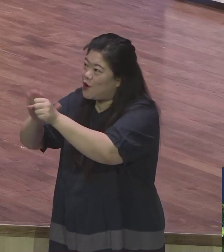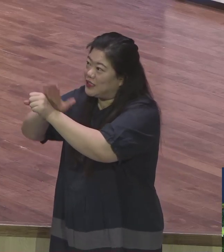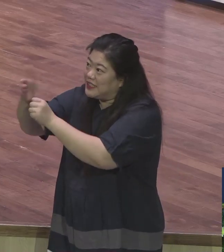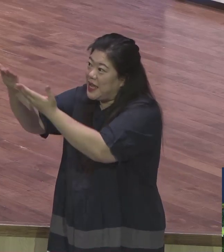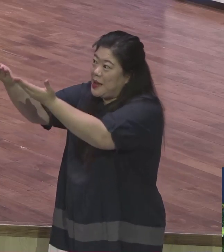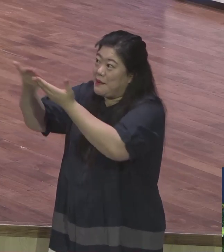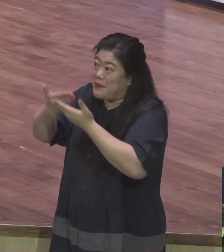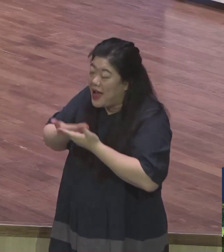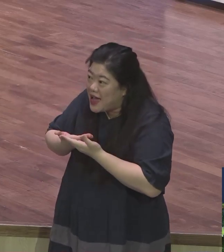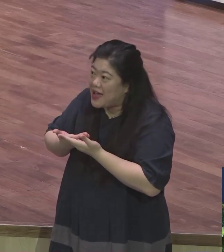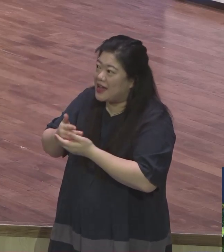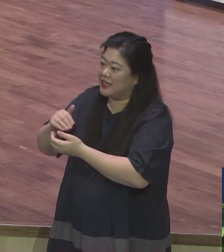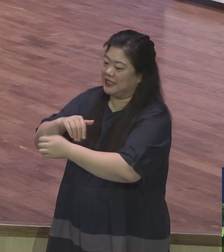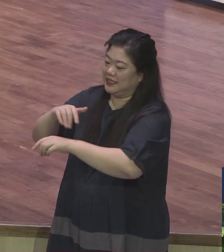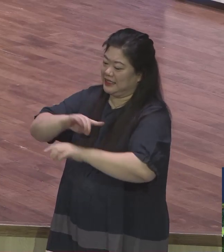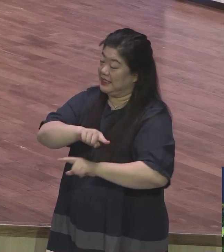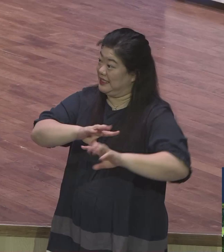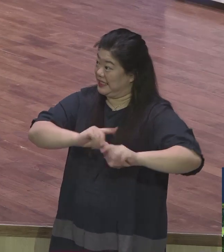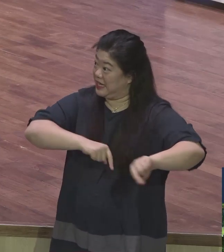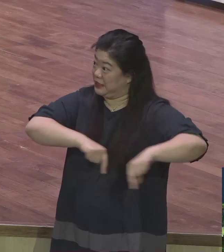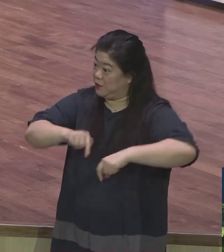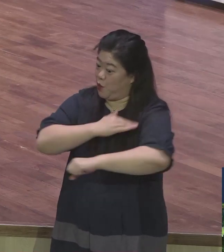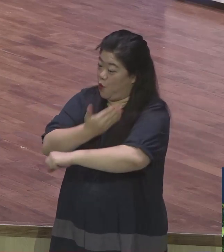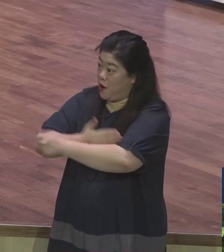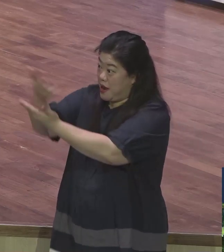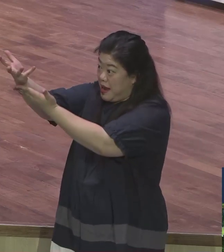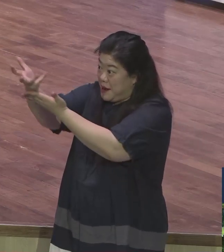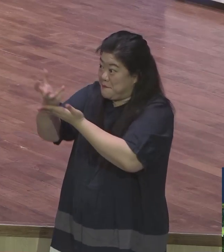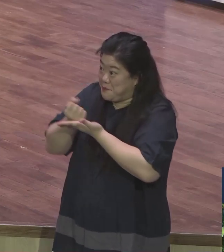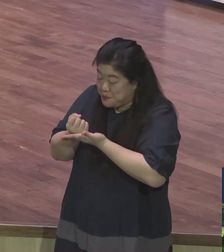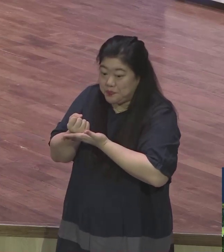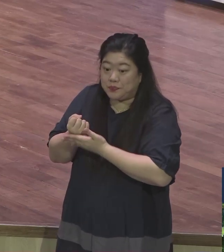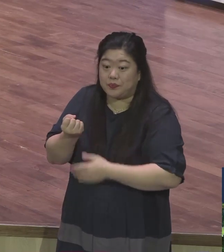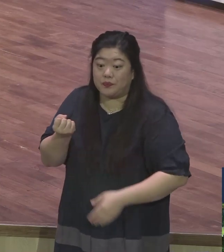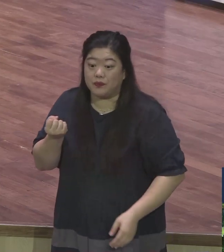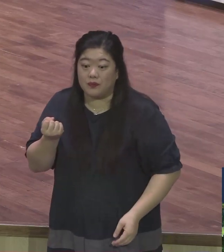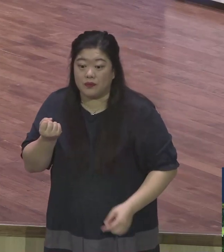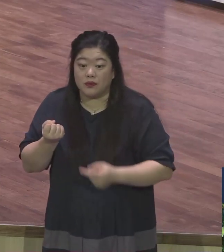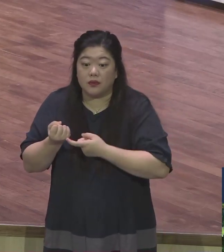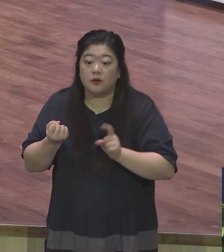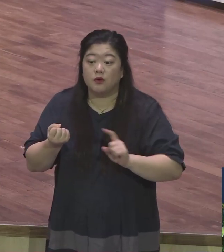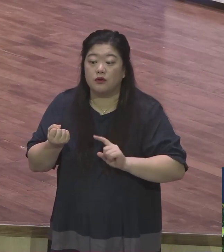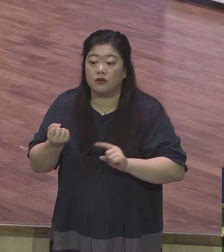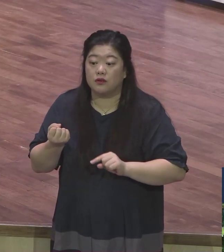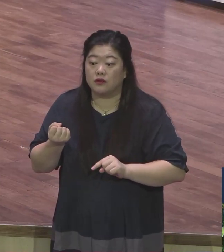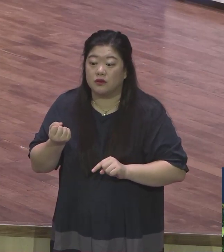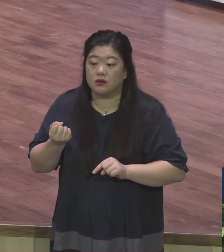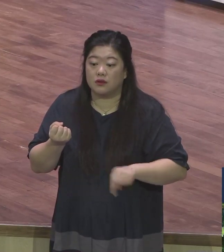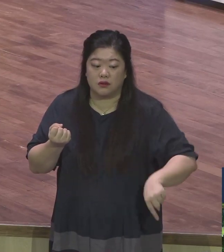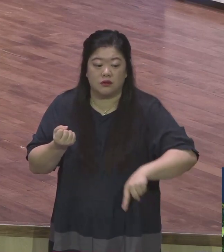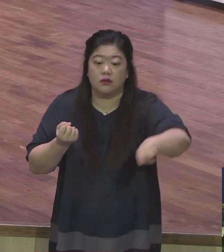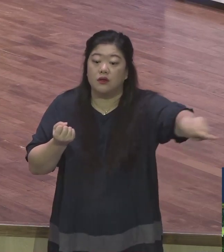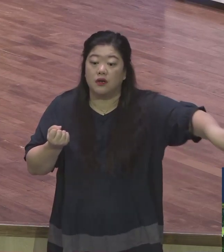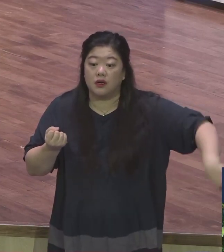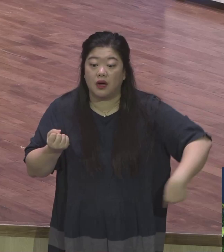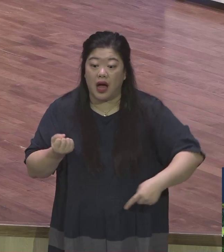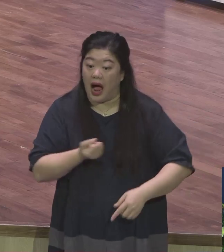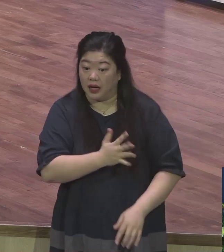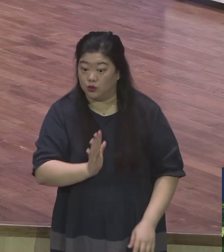땅의 모든 것을 다스리고 정복하라는 특별한 사랑. 특별한 사랑을 받은 존재.